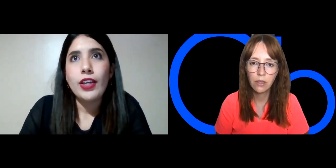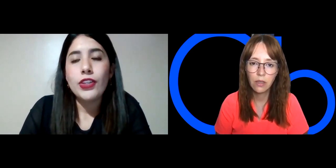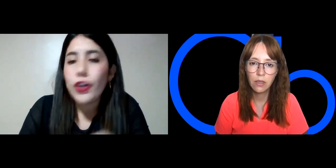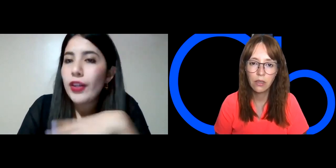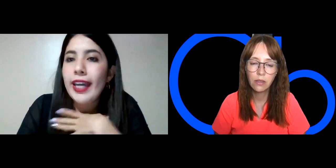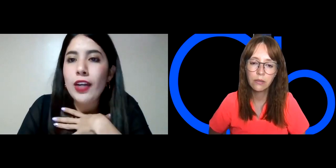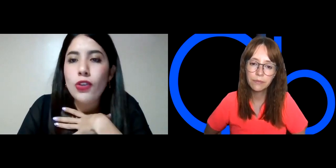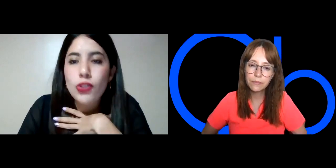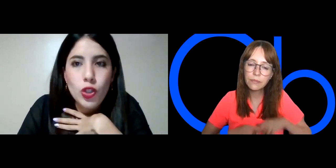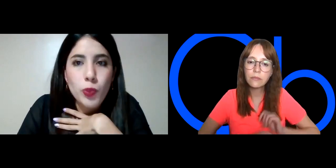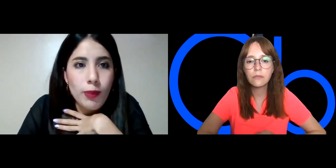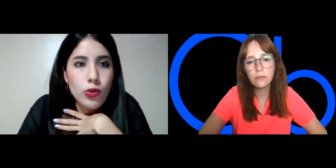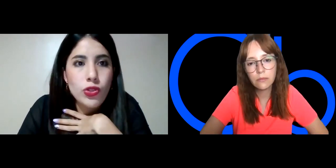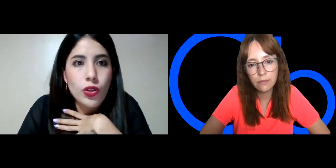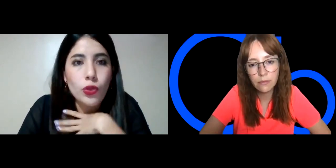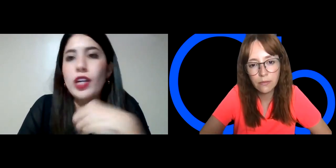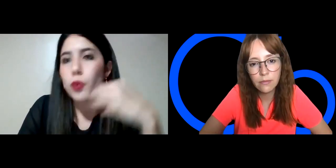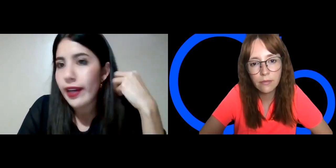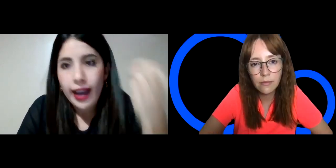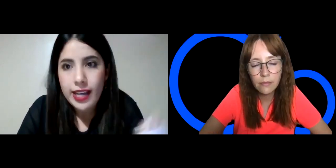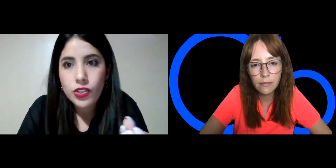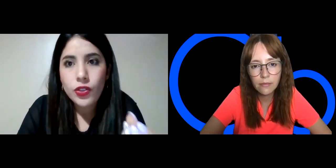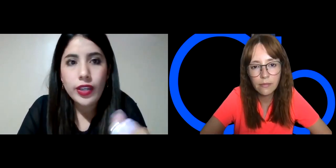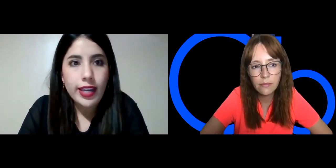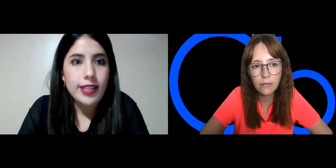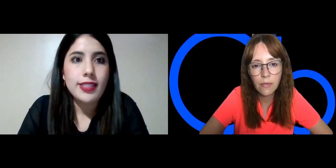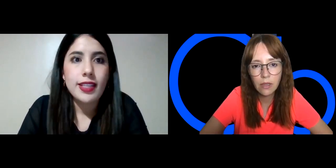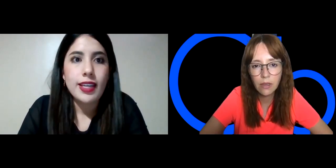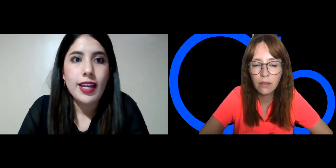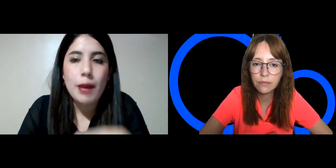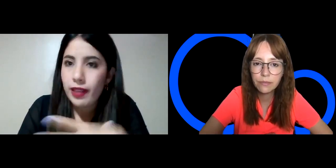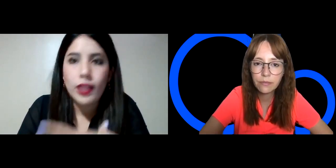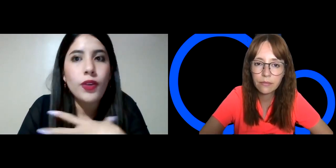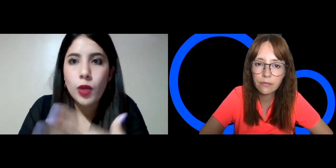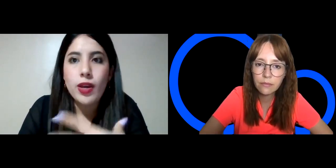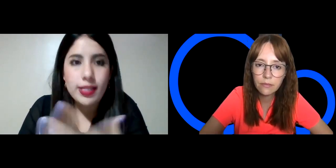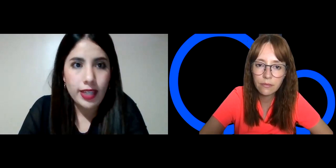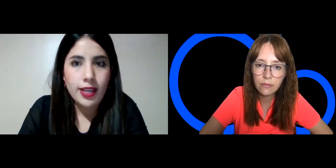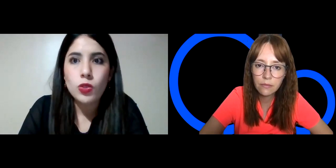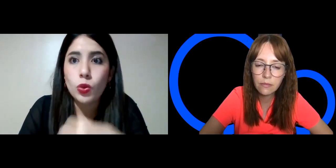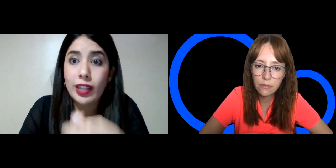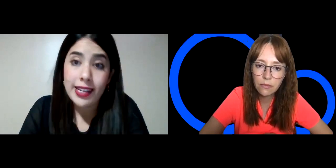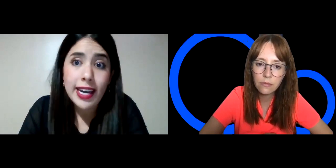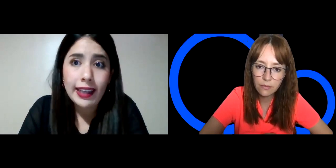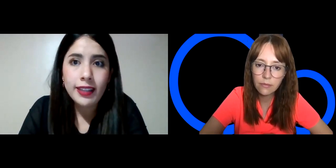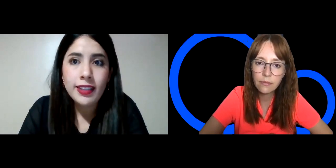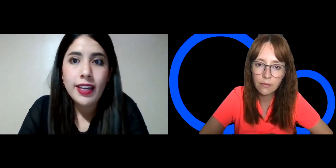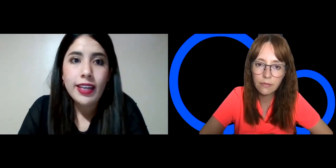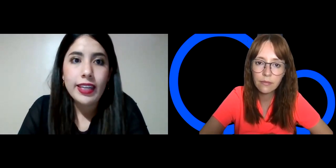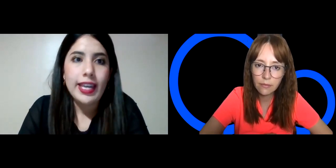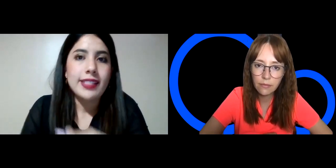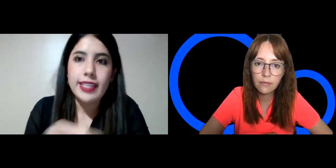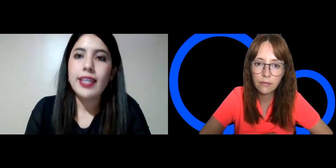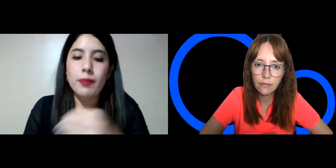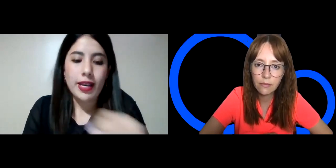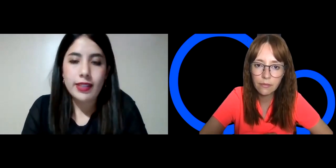yo creo que nosotros podemos contribuir a eso y es aprendiendo lengua de señas, utilizarla